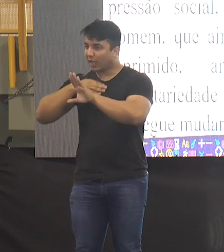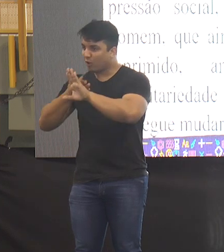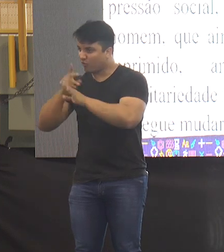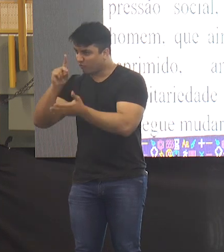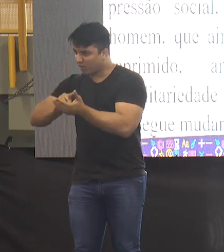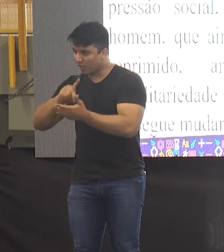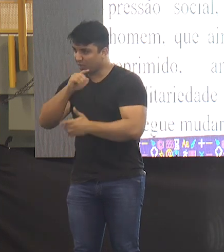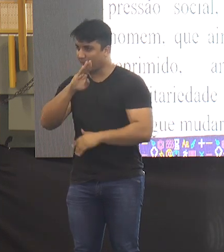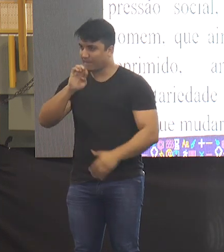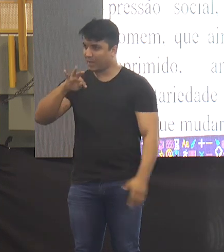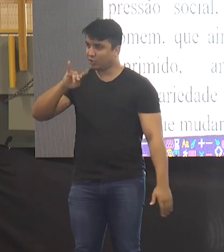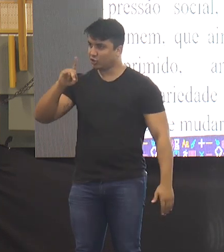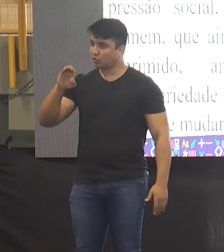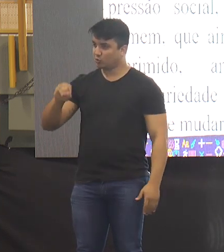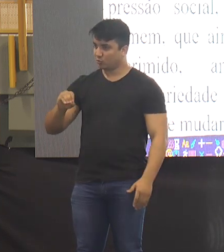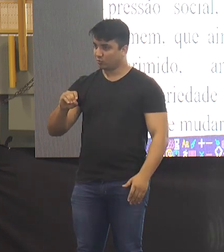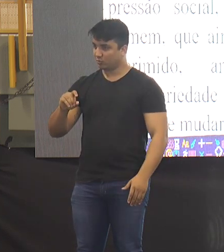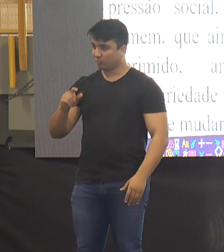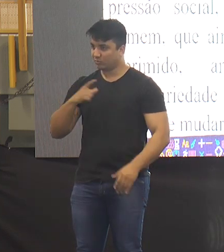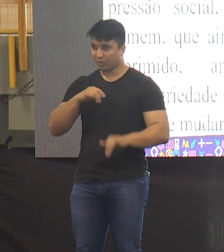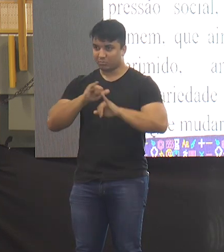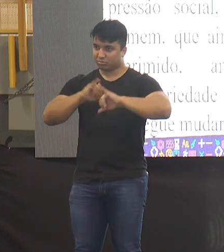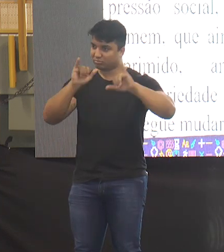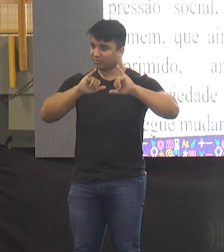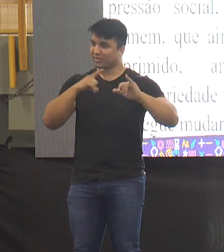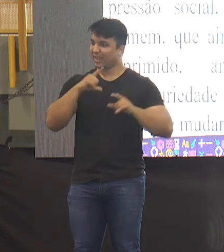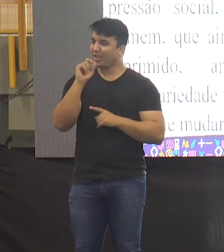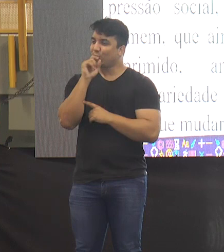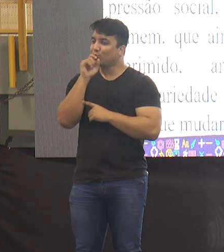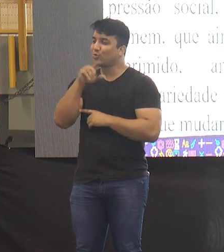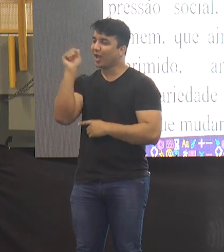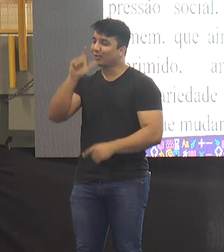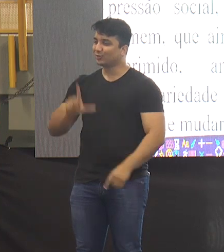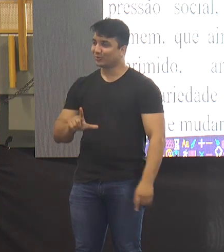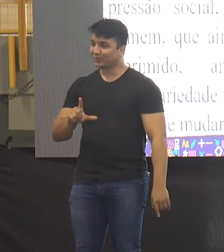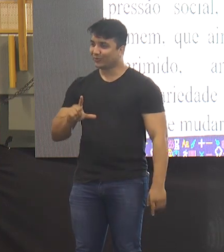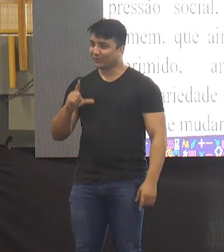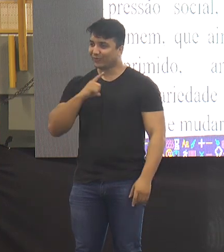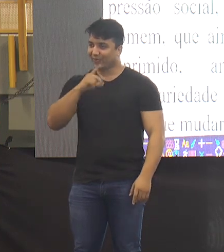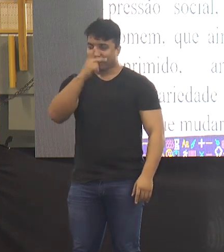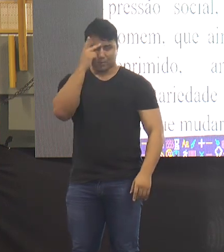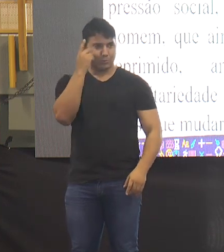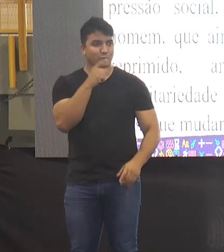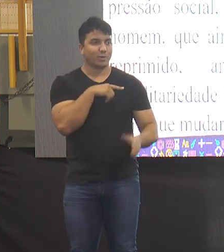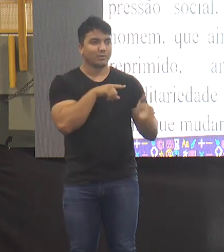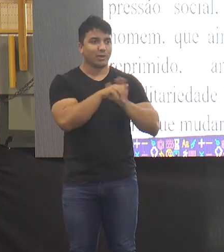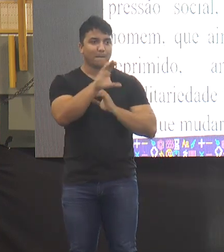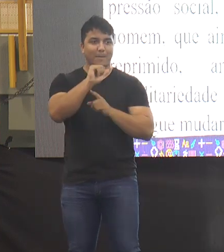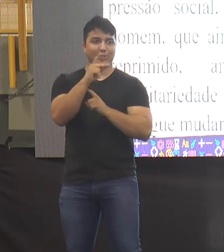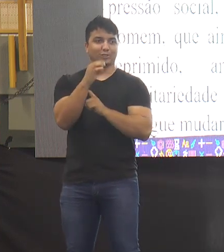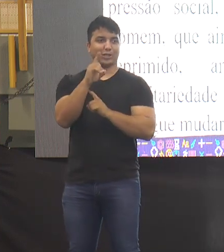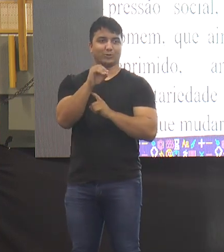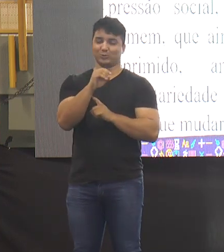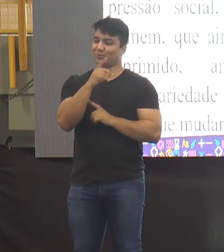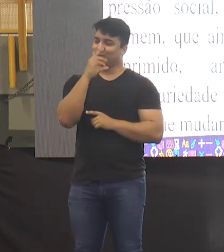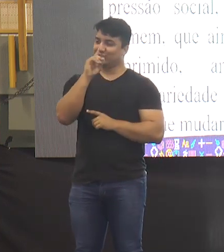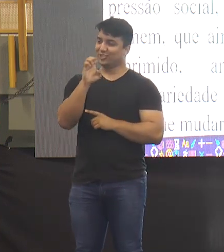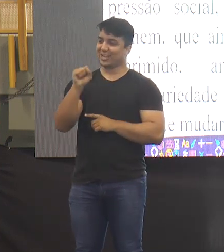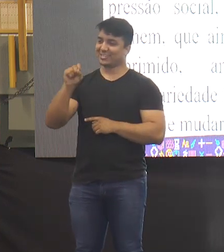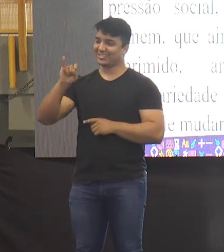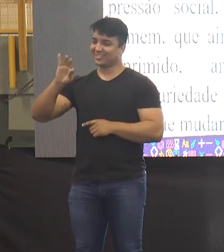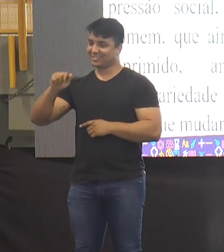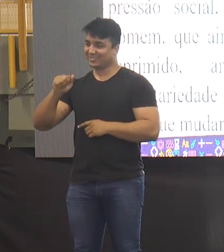Essa foi a polêmica da semana no Twitter, né? Esses dias eu abri o Twitter, aí vi Machado de Assis nos Trend